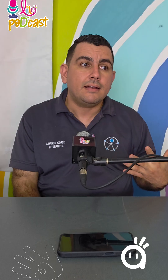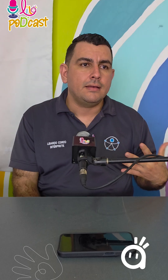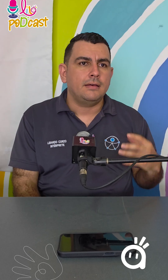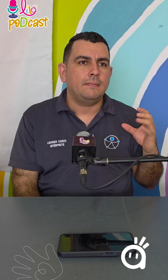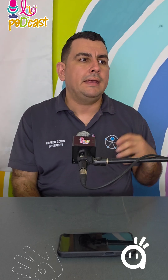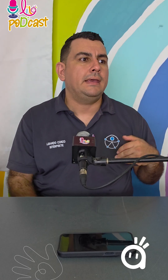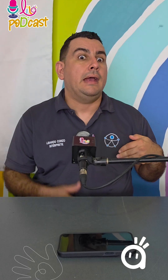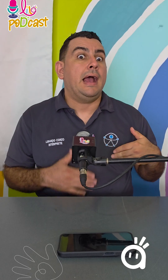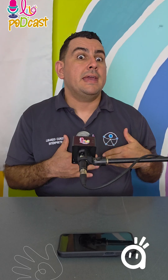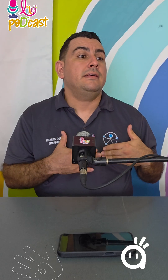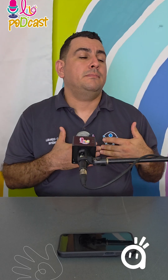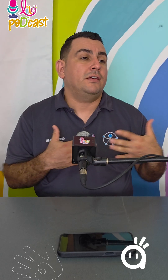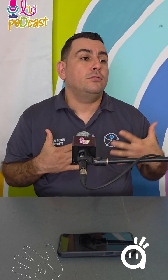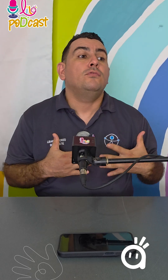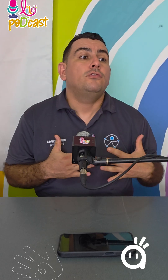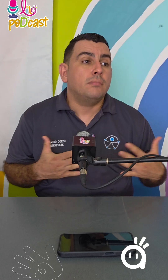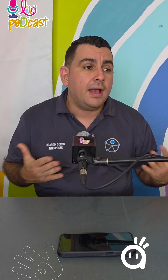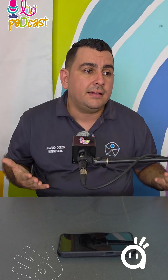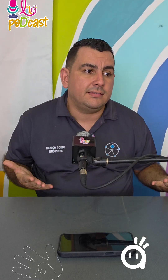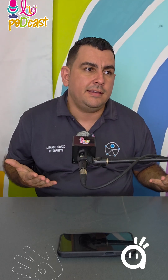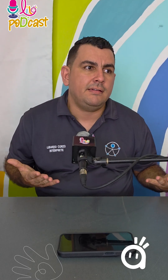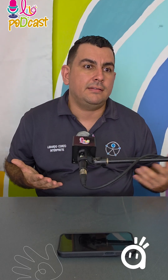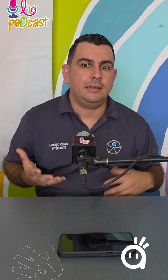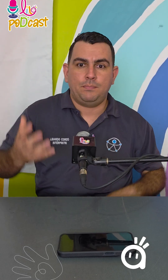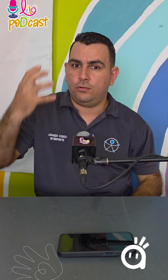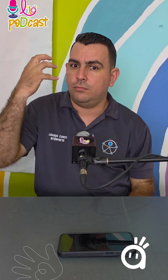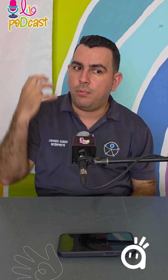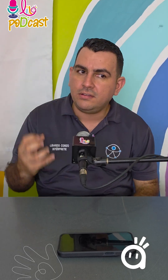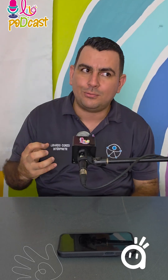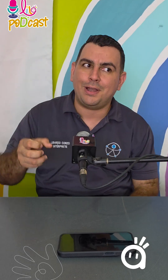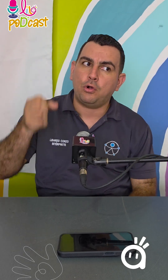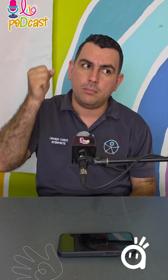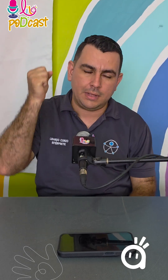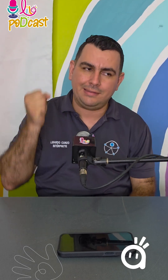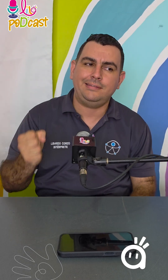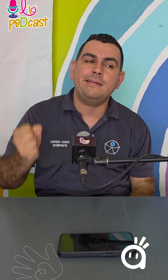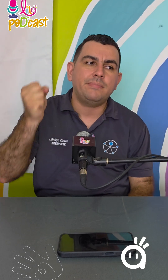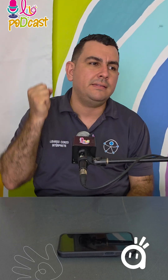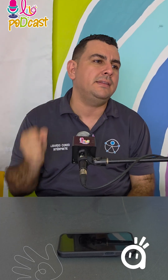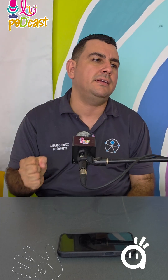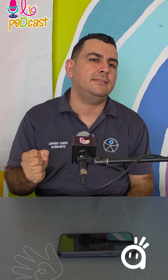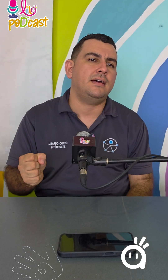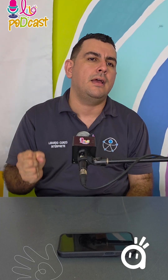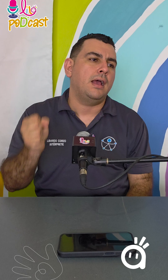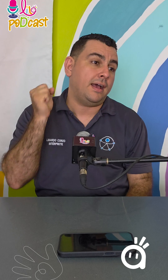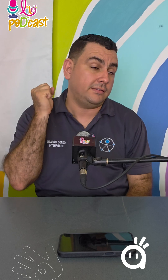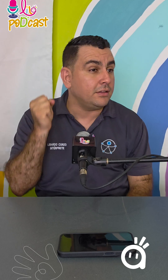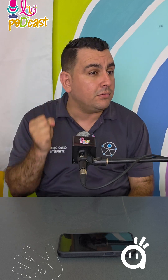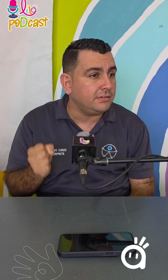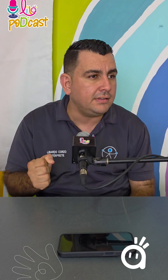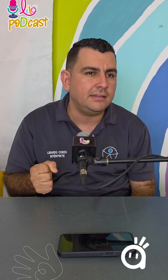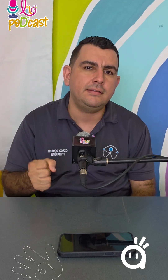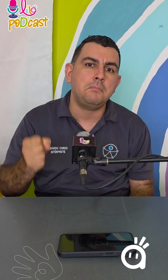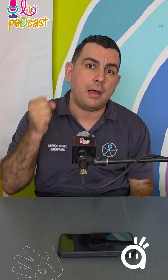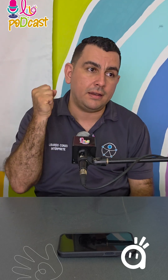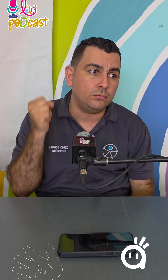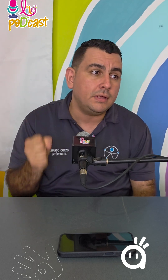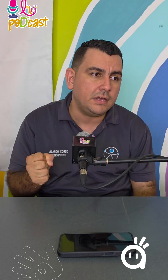facilitar de que hayan espacios mucho más accesibles. Y por supuesto, la comunidad siempre tiene que estar haciendo incidencia, valer sus